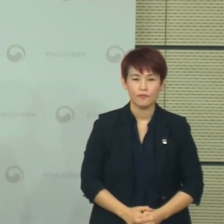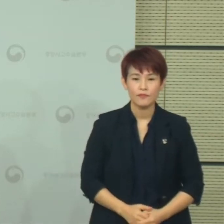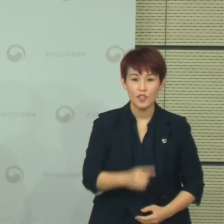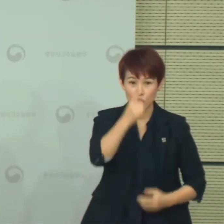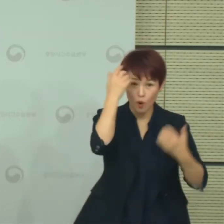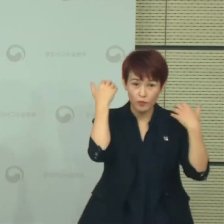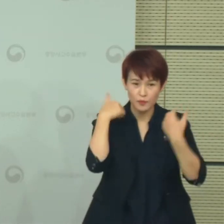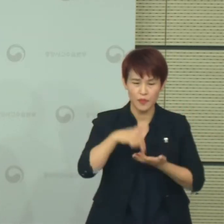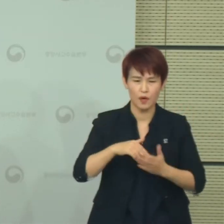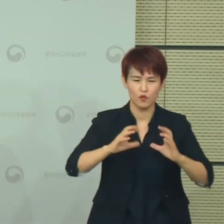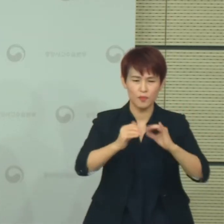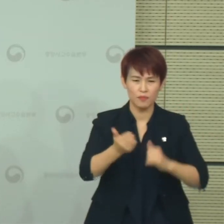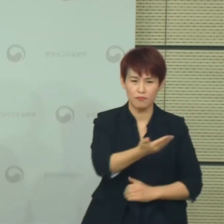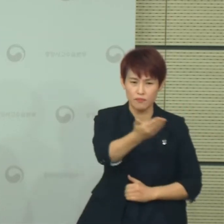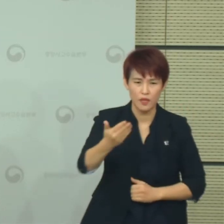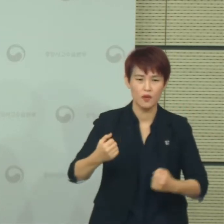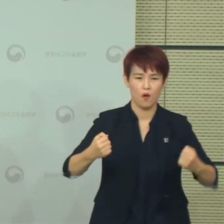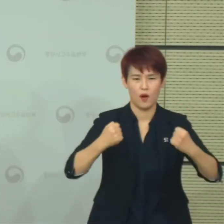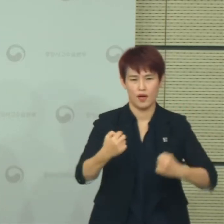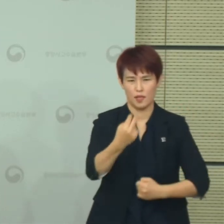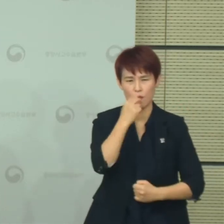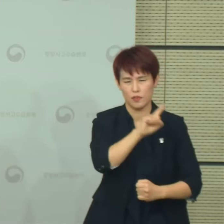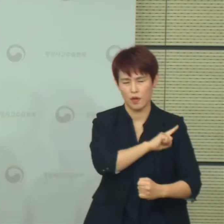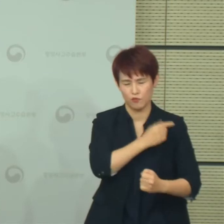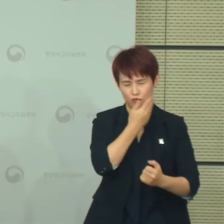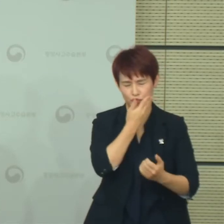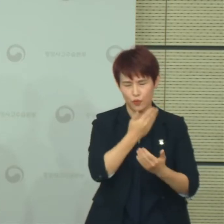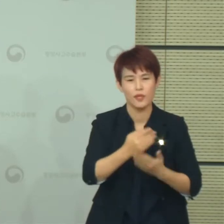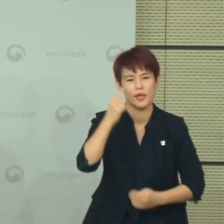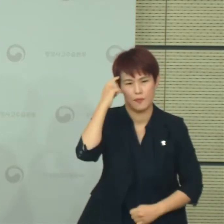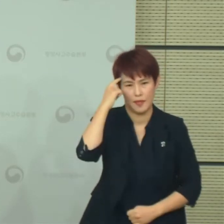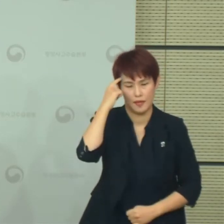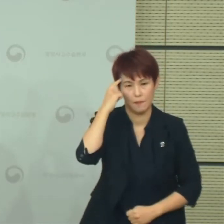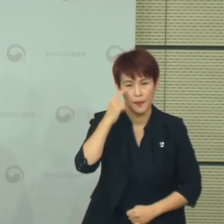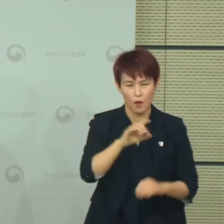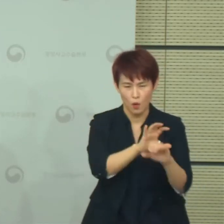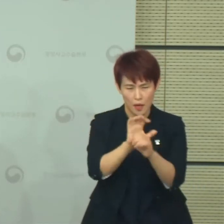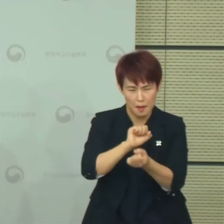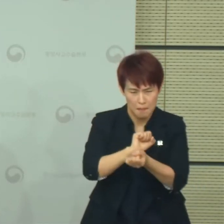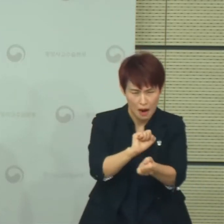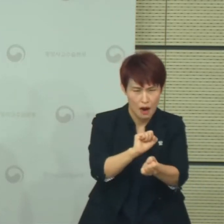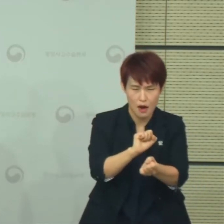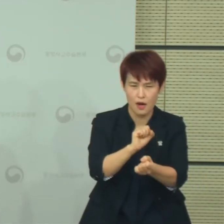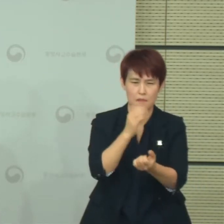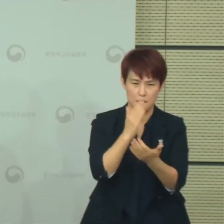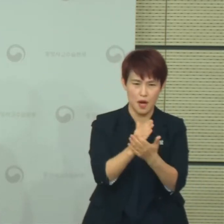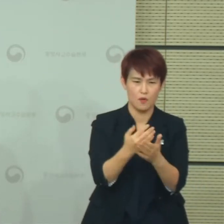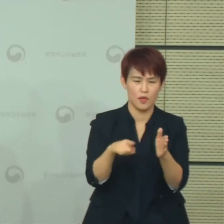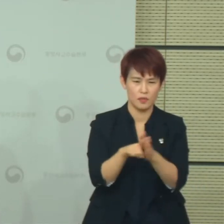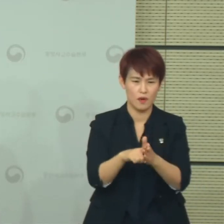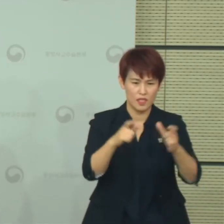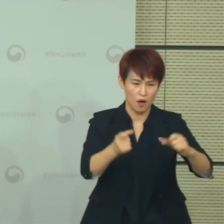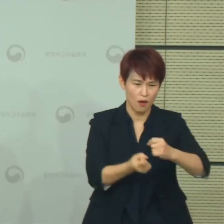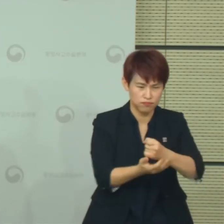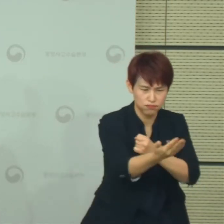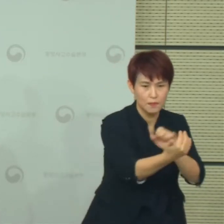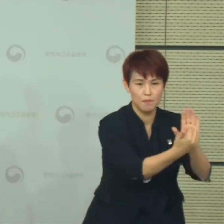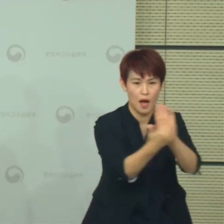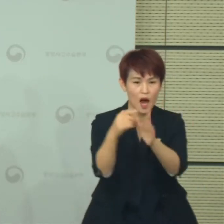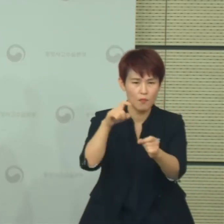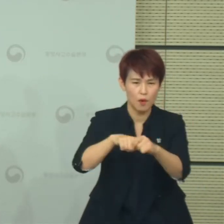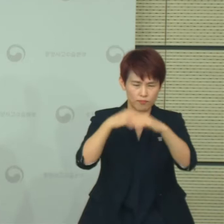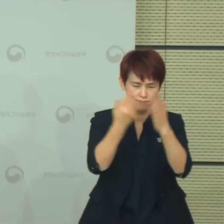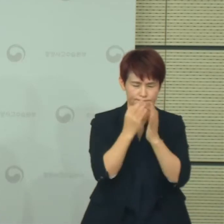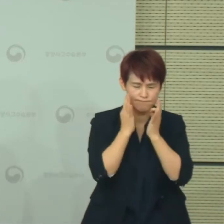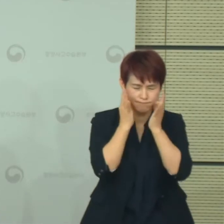정부는 국민의 건강과 생명을 가장 중요하게 생각하며 코로나19의 유입과 지역사회 전파를 막기 위해